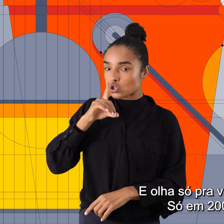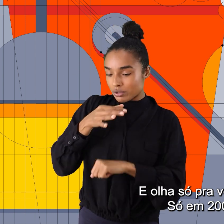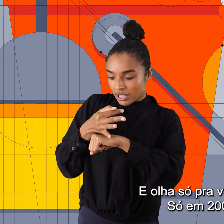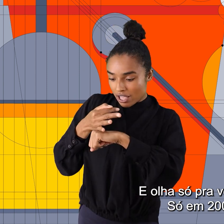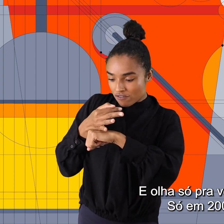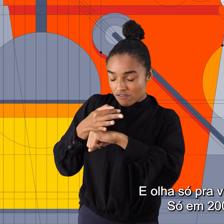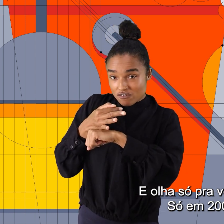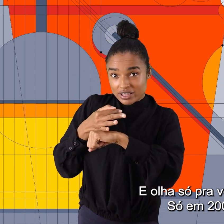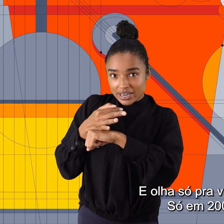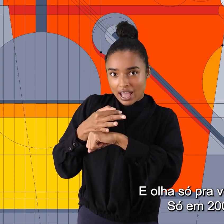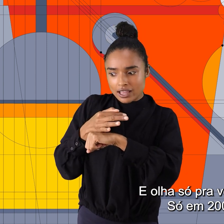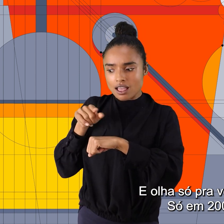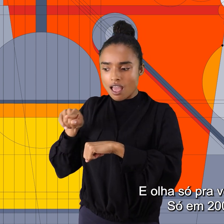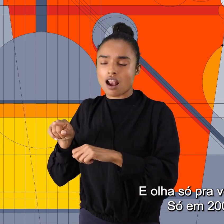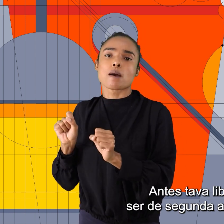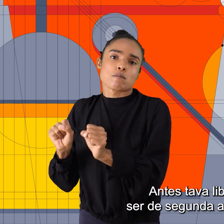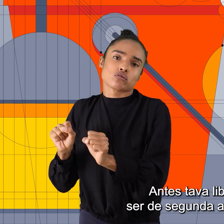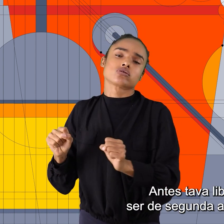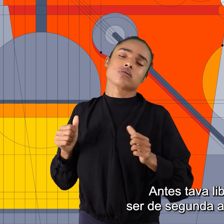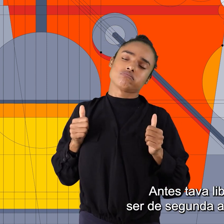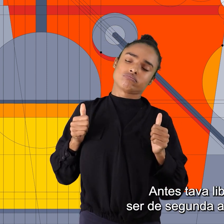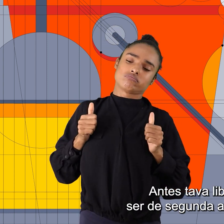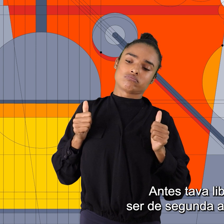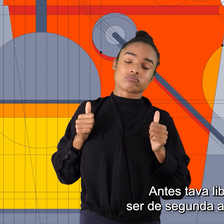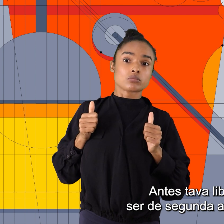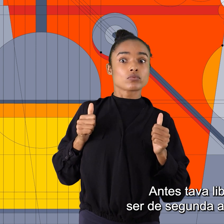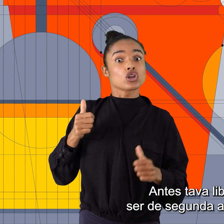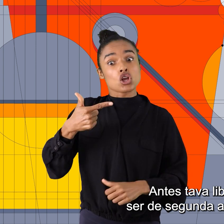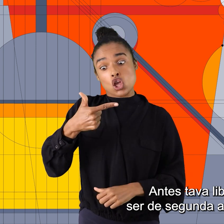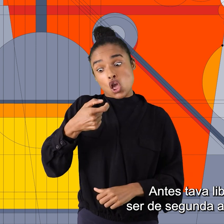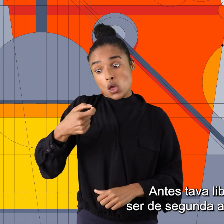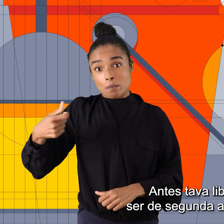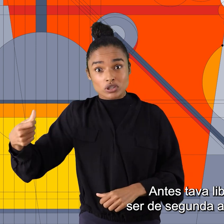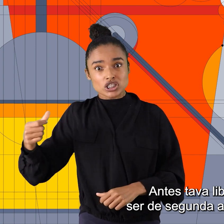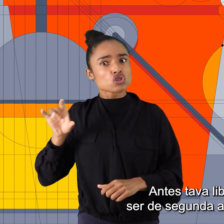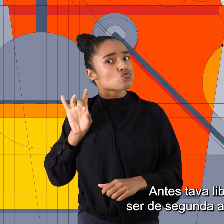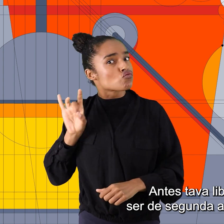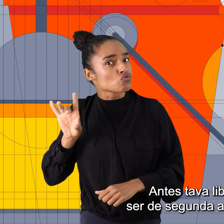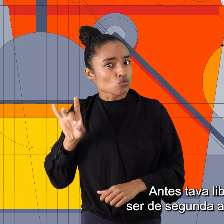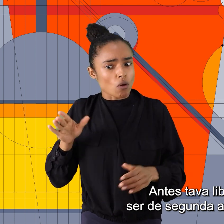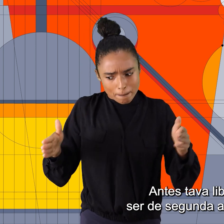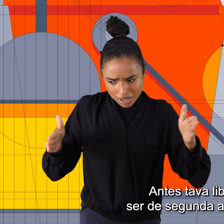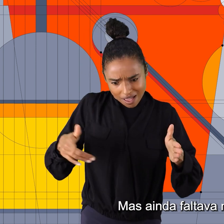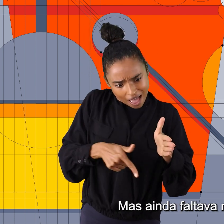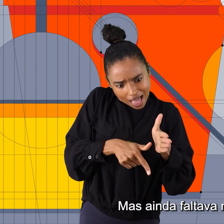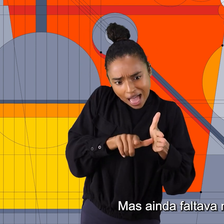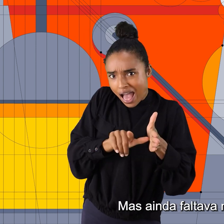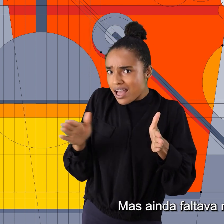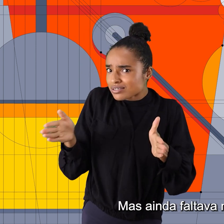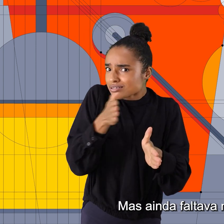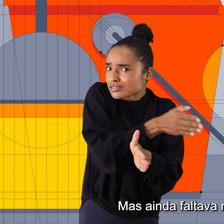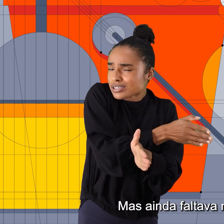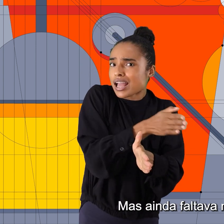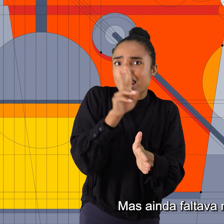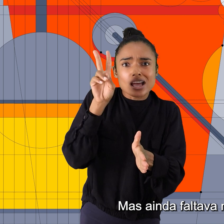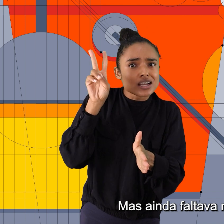ver, só em 2006, antes estava liberado ser de segunda a segunda. Mas ainda